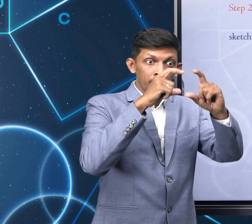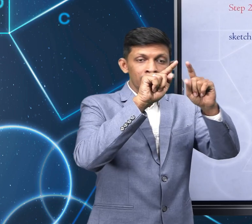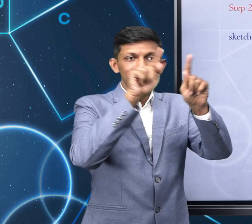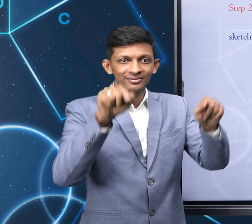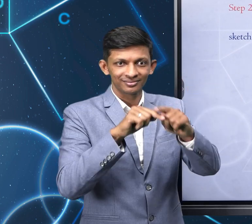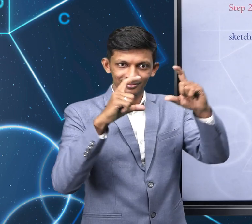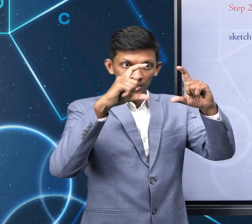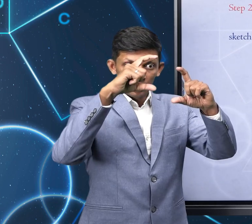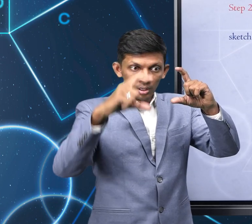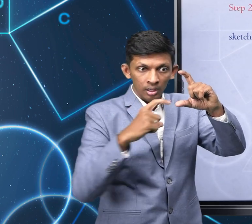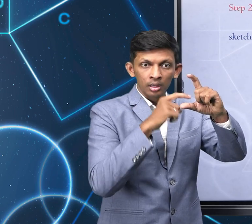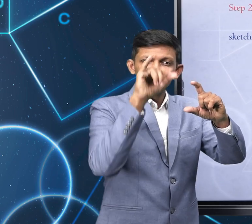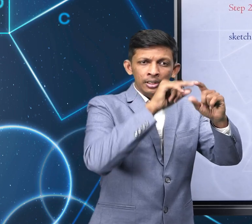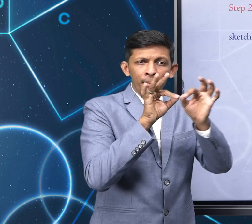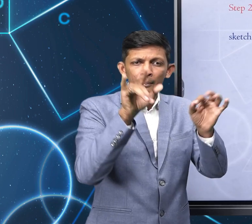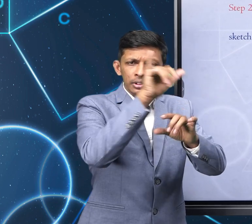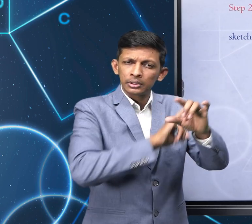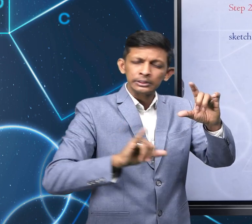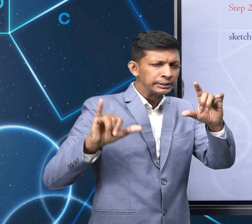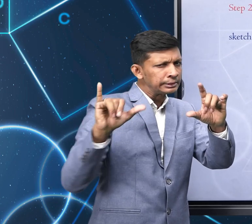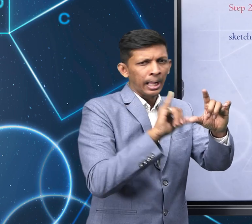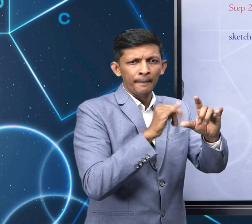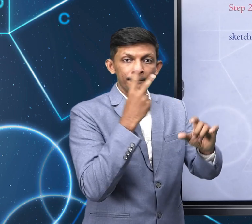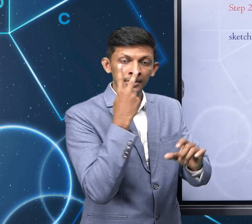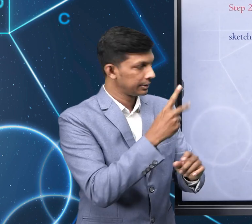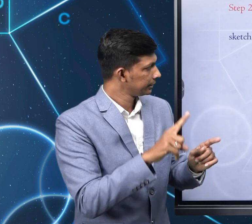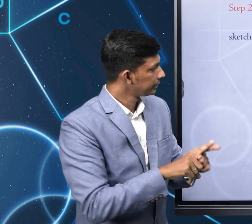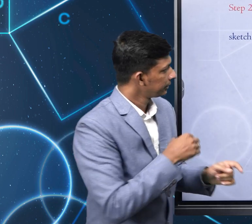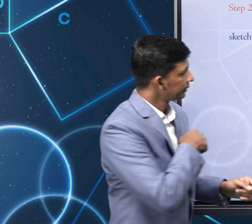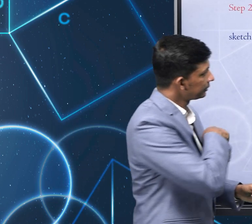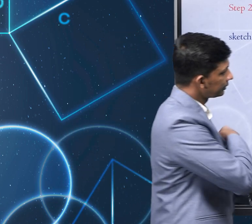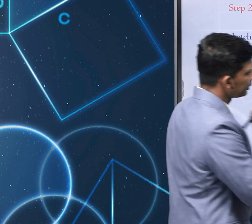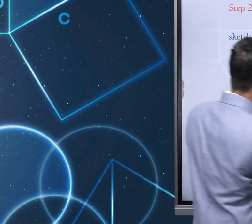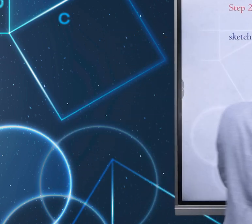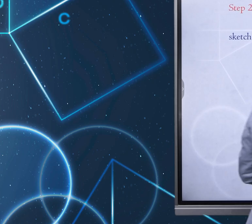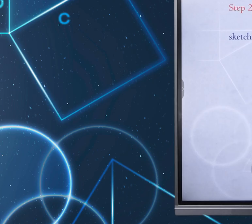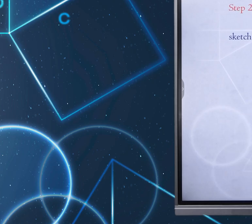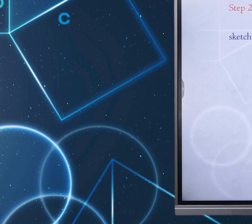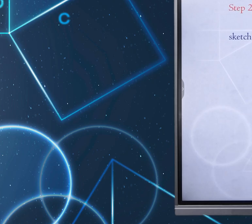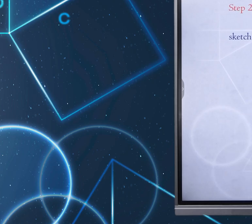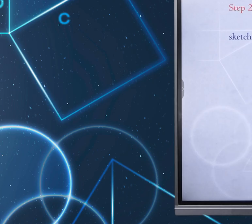चेहऱ्याचा आकार सारखाच असावा लागतो. स्टेप 1 पासून स्केच काहीसे ऑफसेट असते.